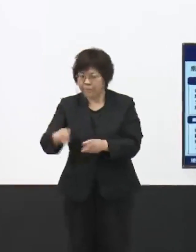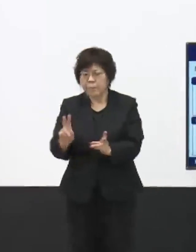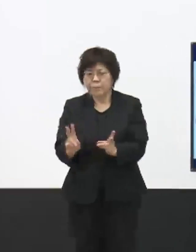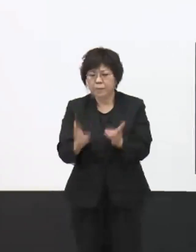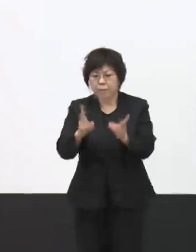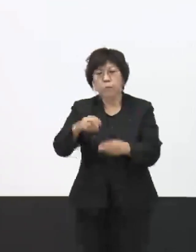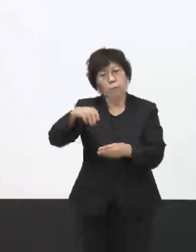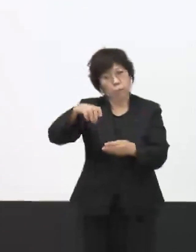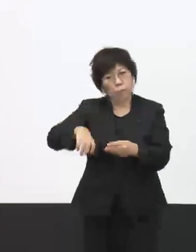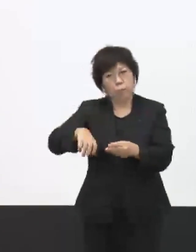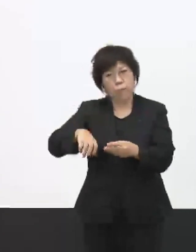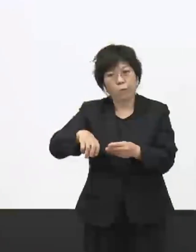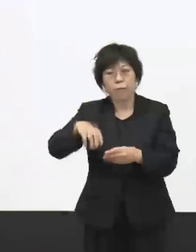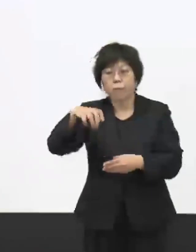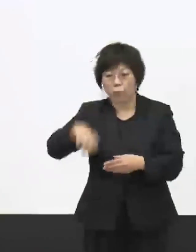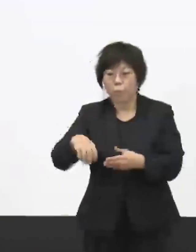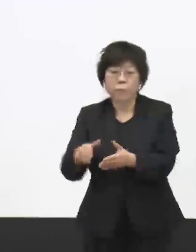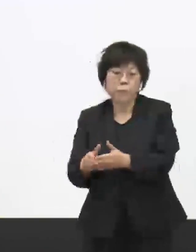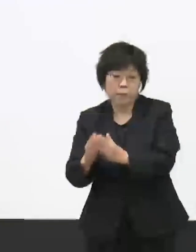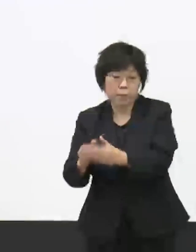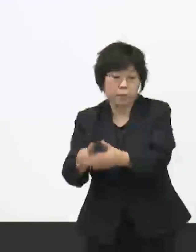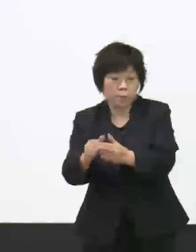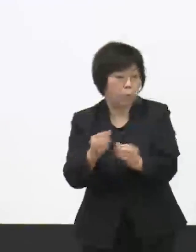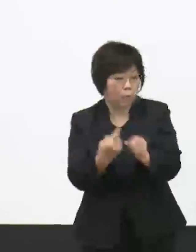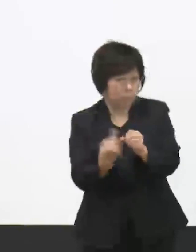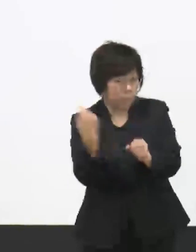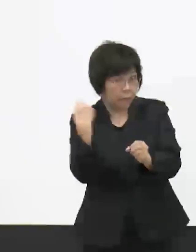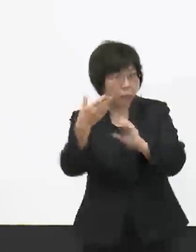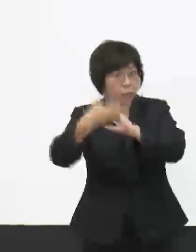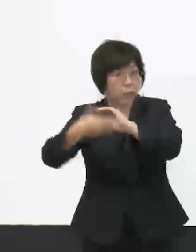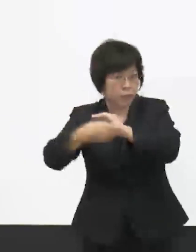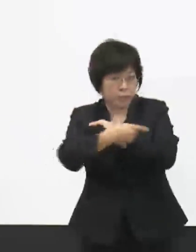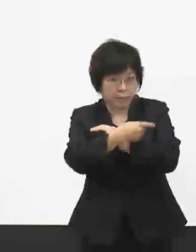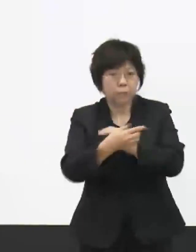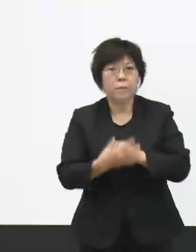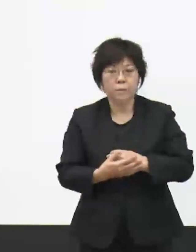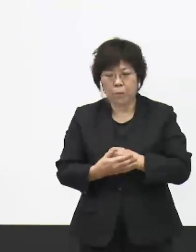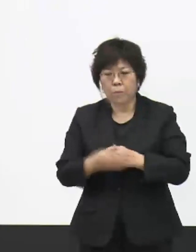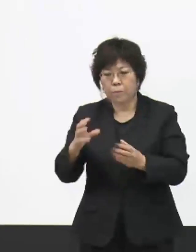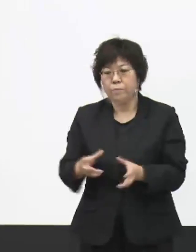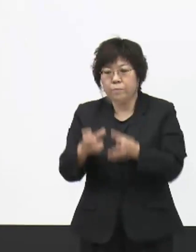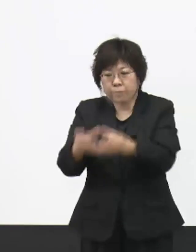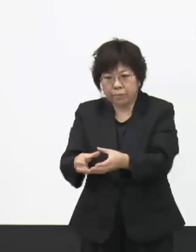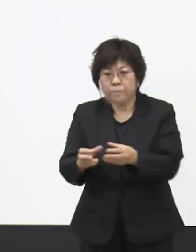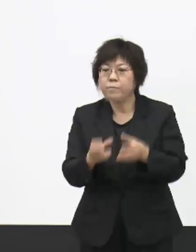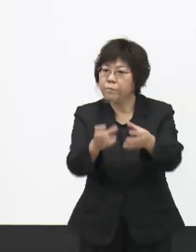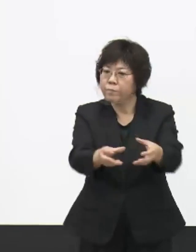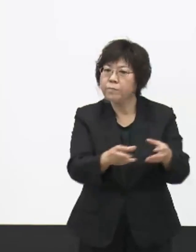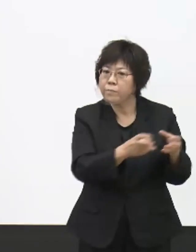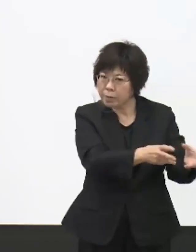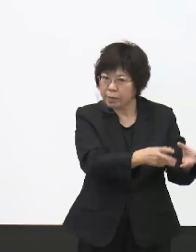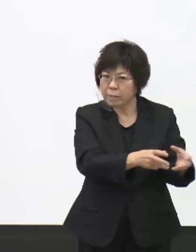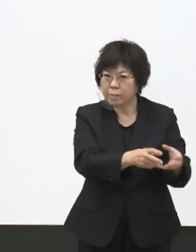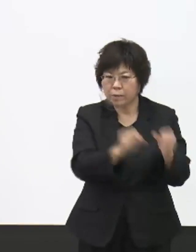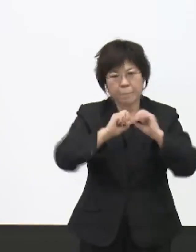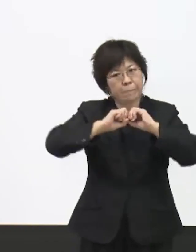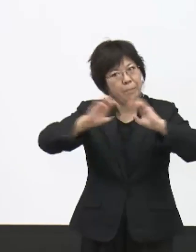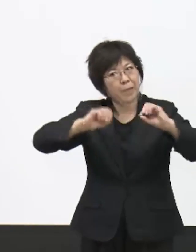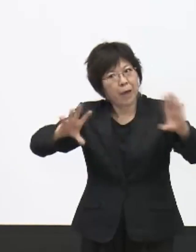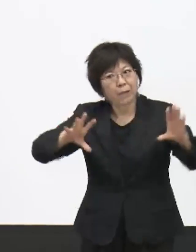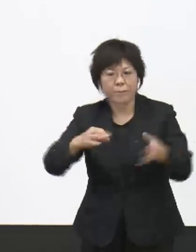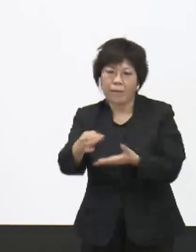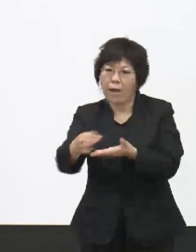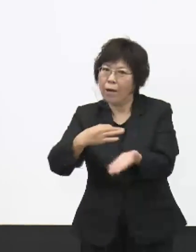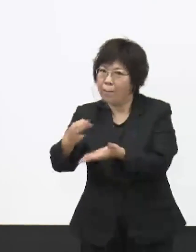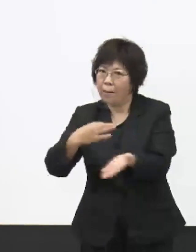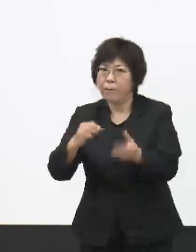ーナーを設置するなど、これ昨年の写真ですけれども、集中的に PR 販売をさせていただきます。例